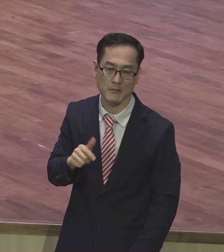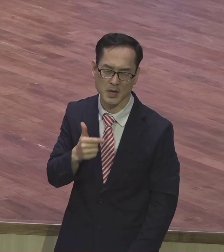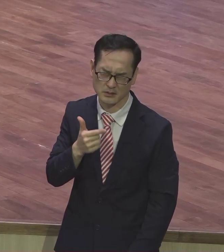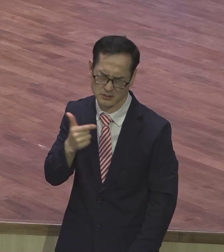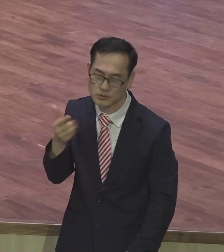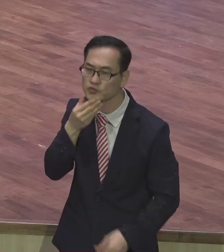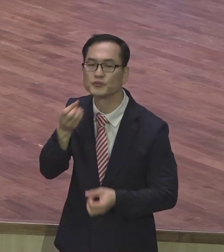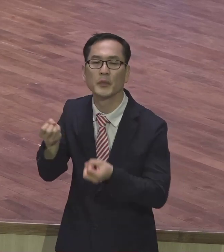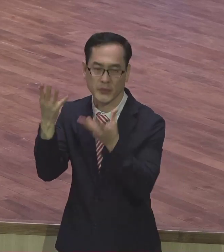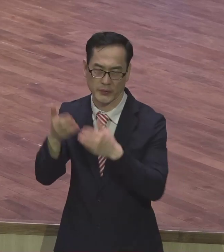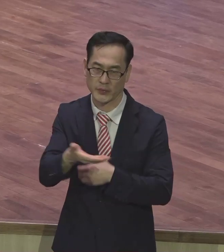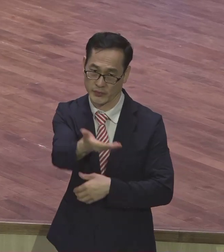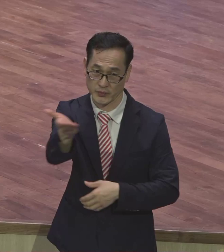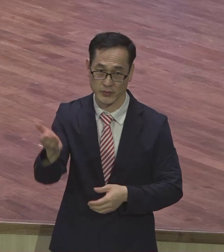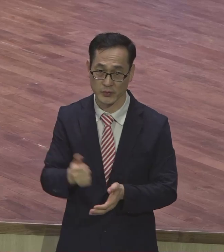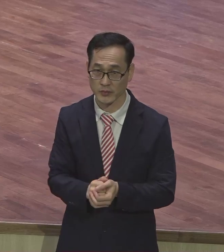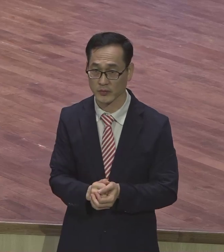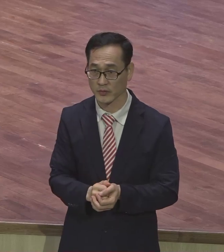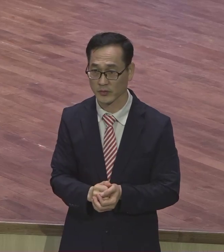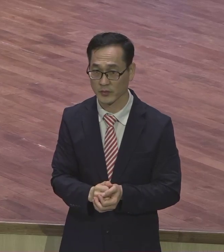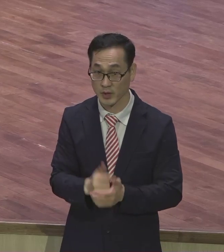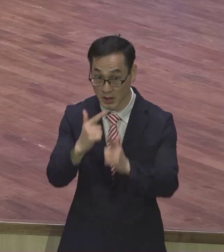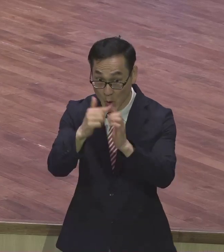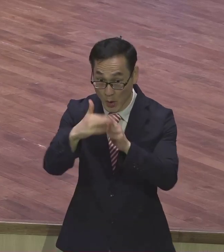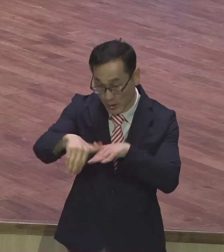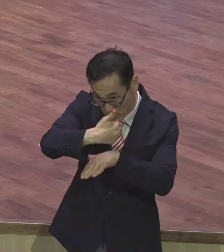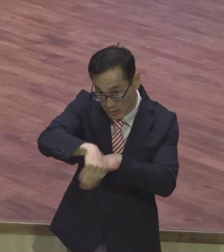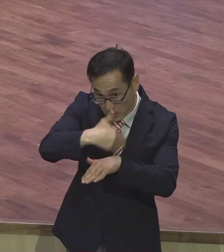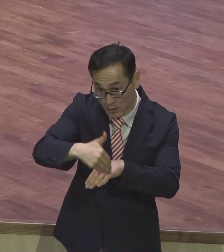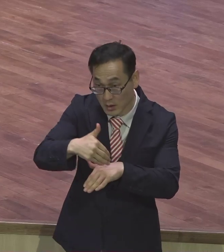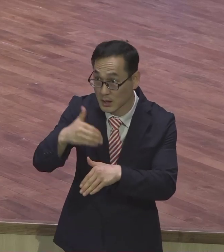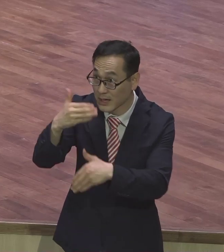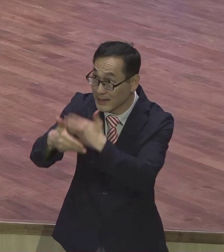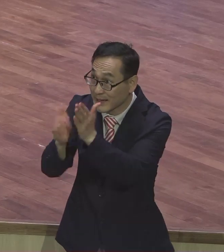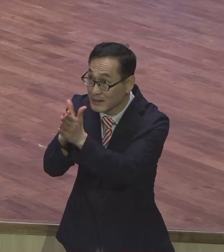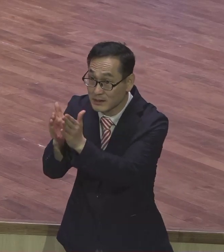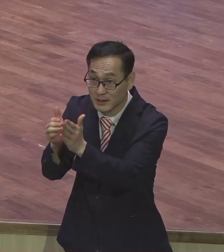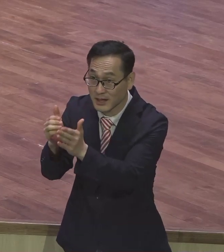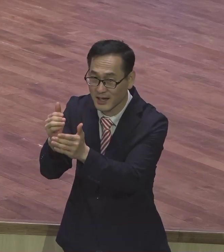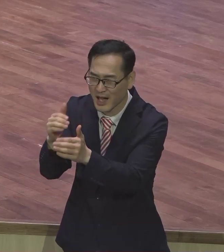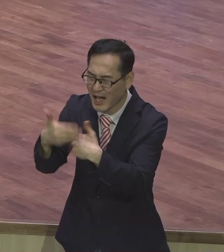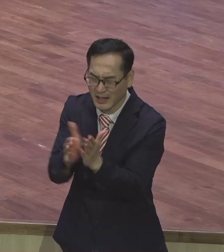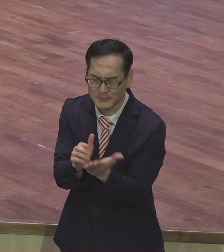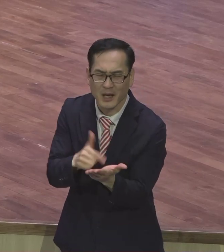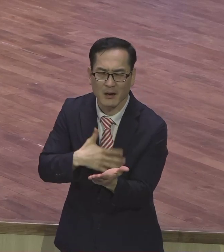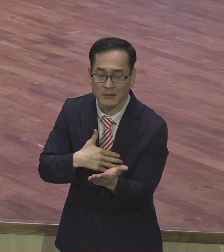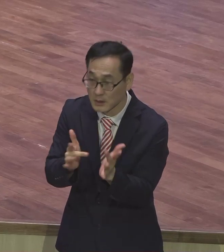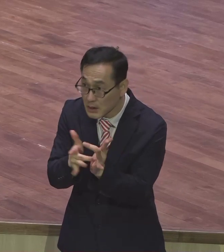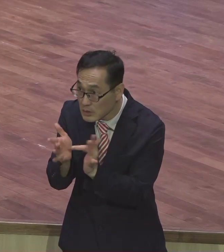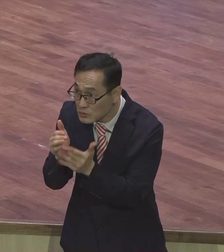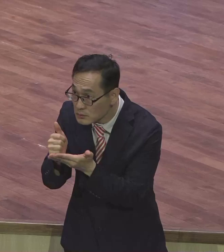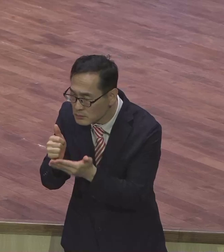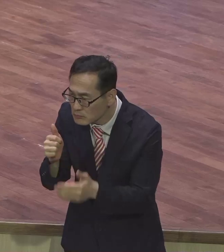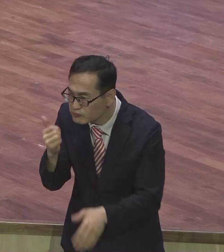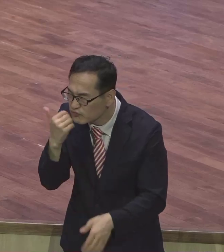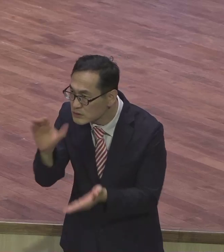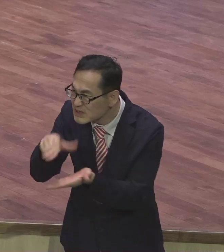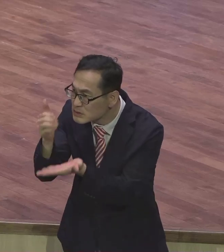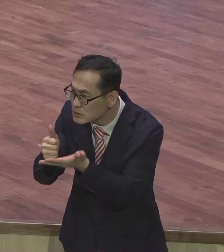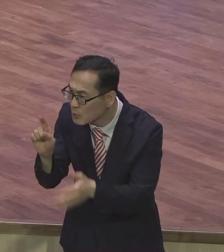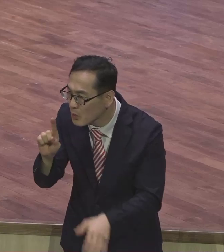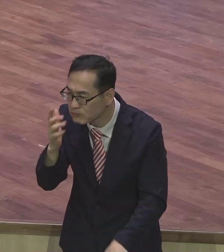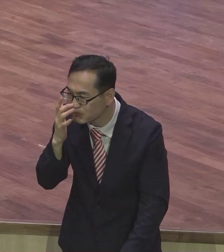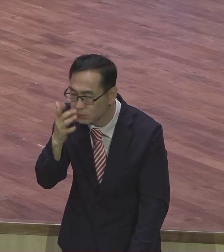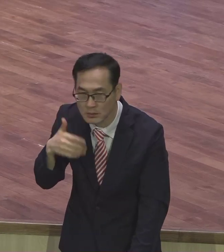성경이 말하는 그리스도를 모르고 다니고 있다 이거 미치고 한 잔리 아니에요 권사님 내가